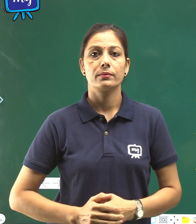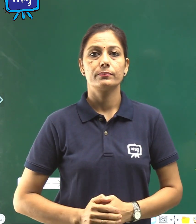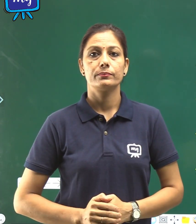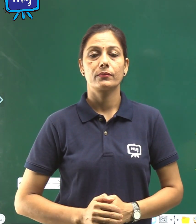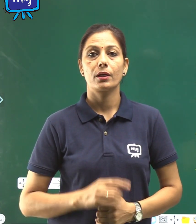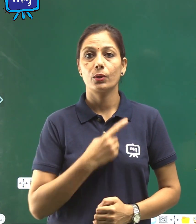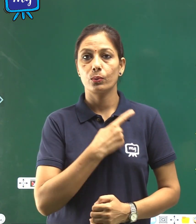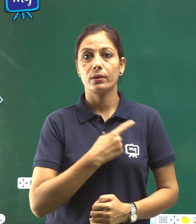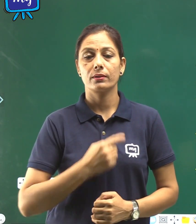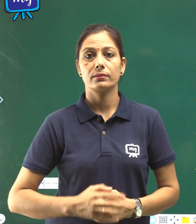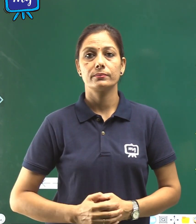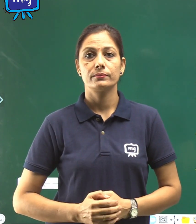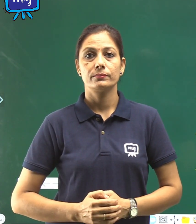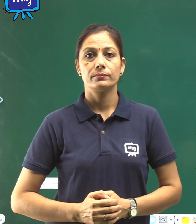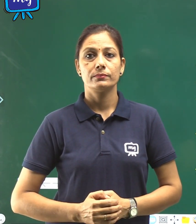इन्होंने